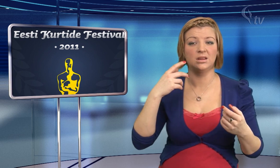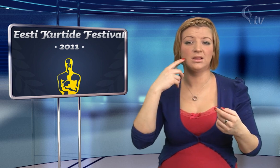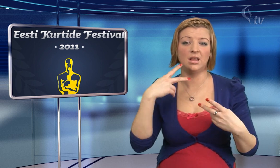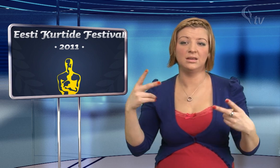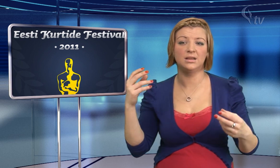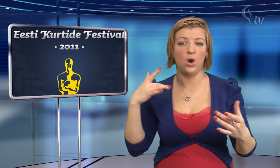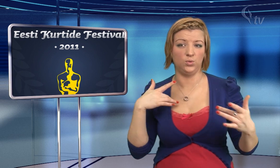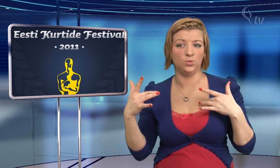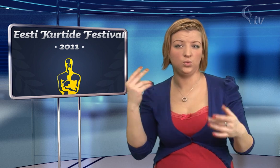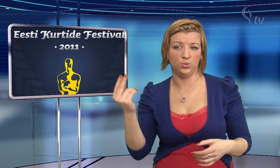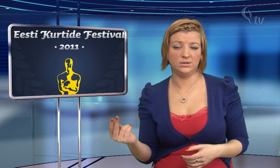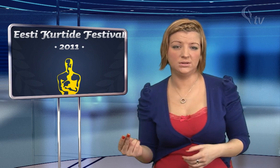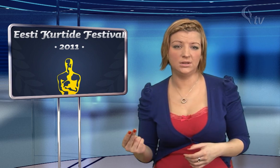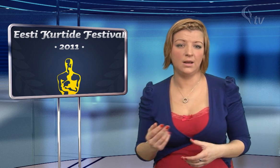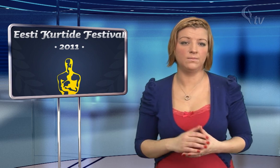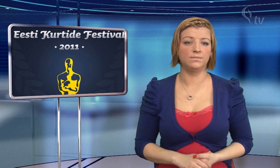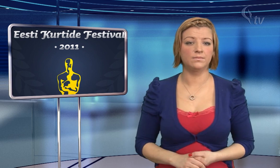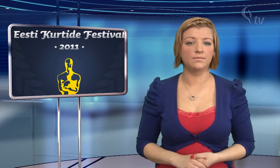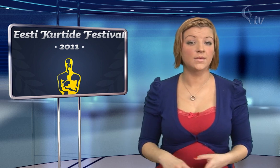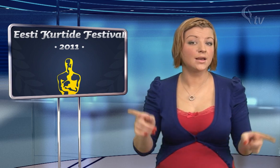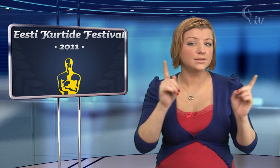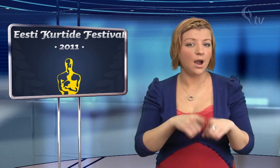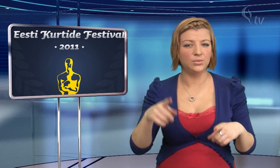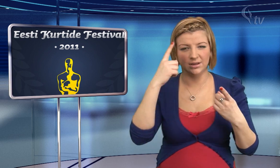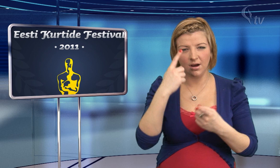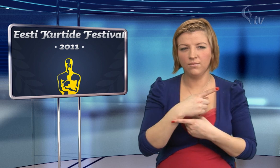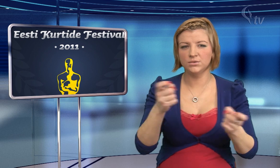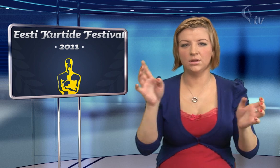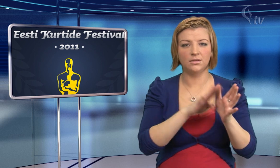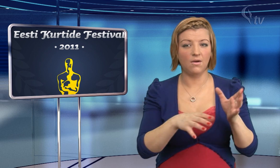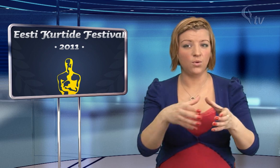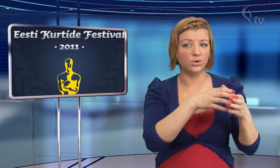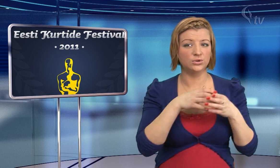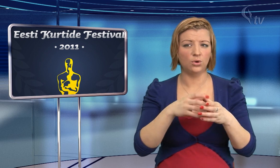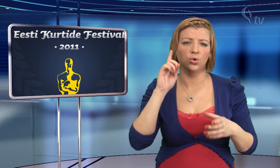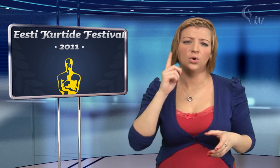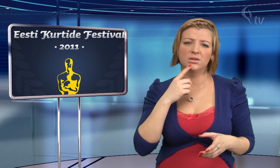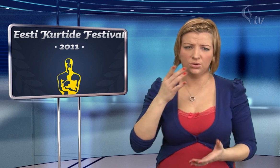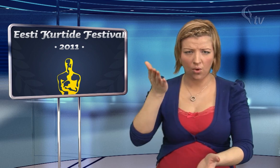Samuti näidata kuuljate ühiskonnale olemasolevat kurtide hääletud filmi- ja näitekunsti.